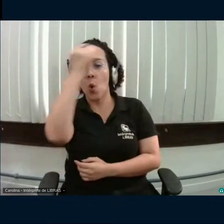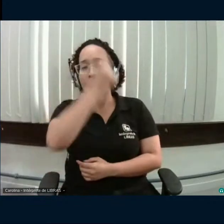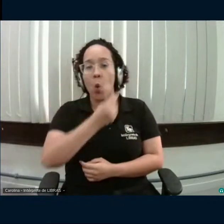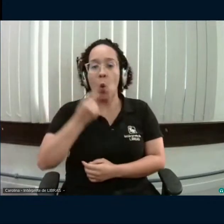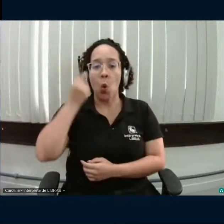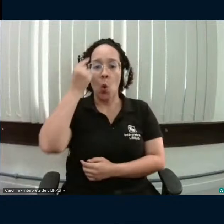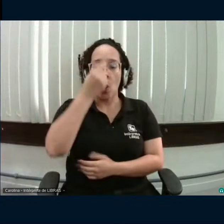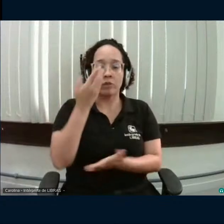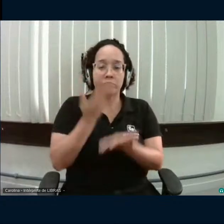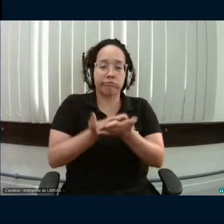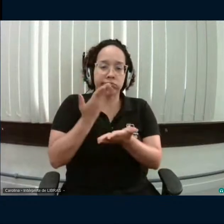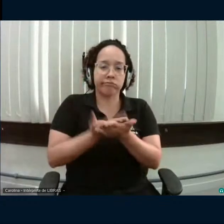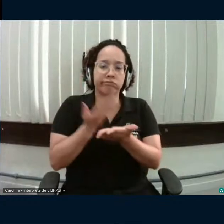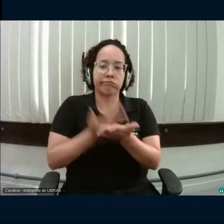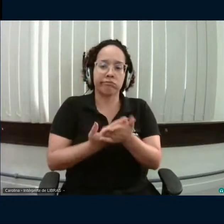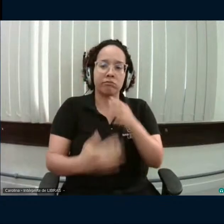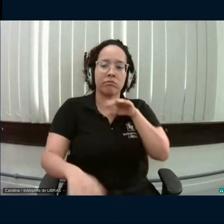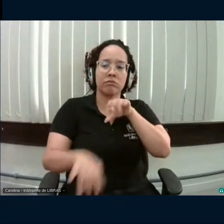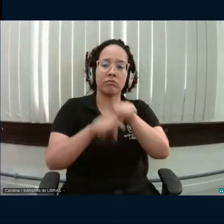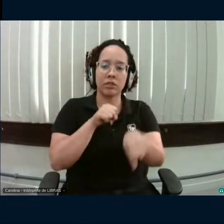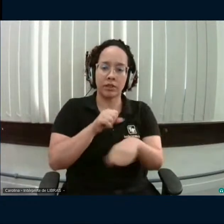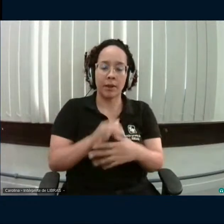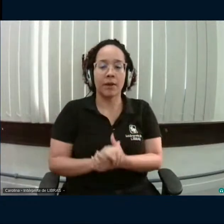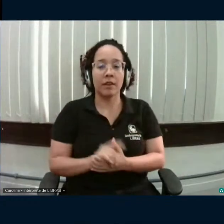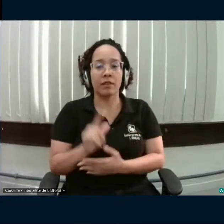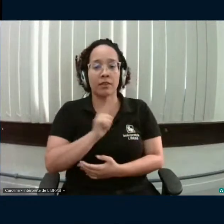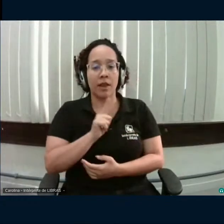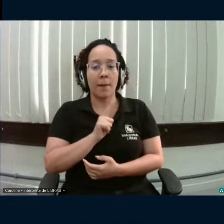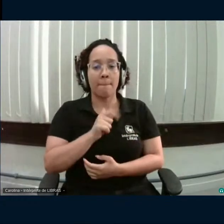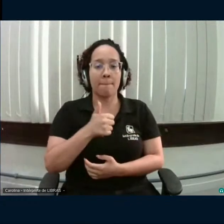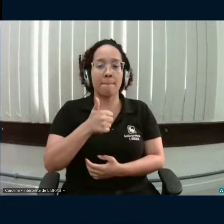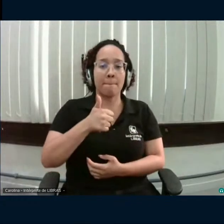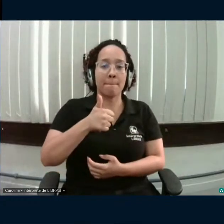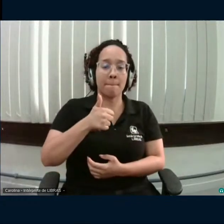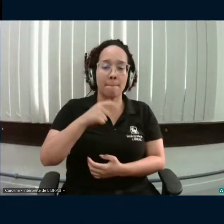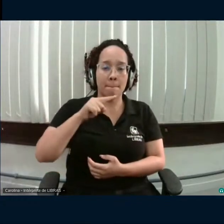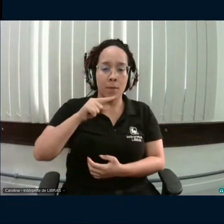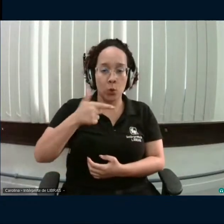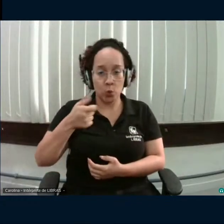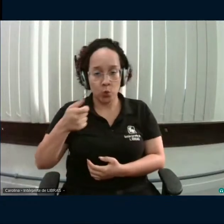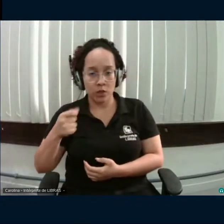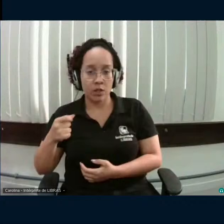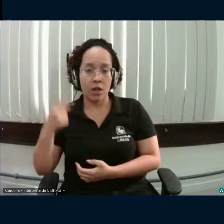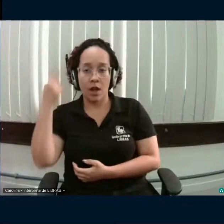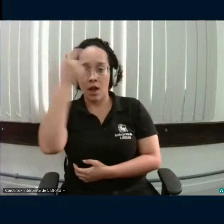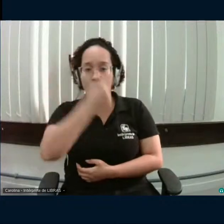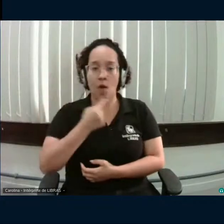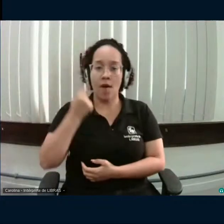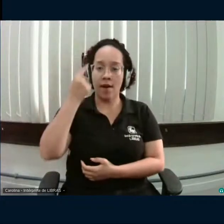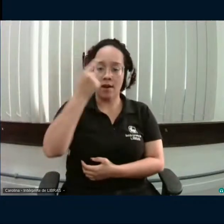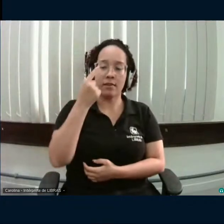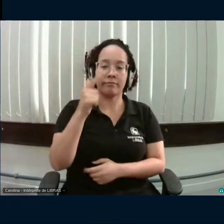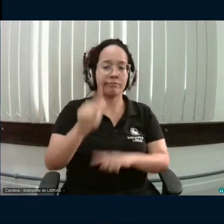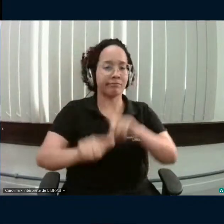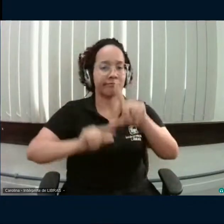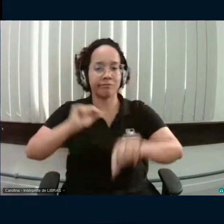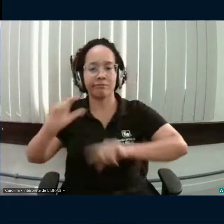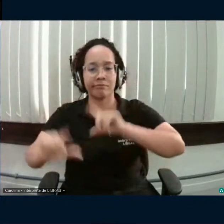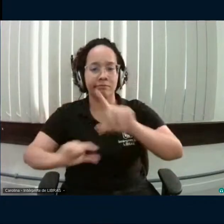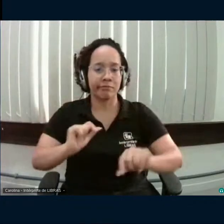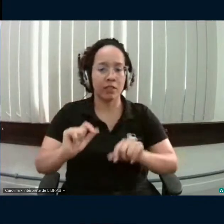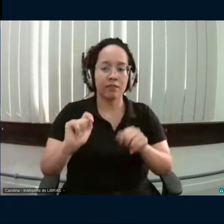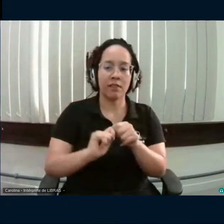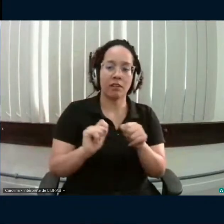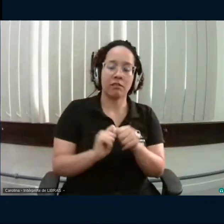vai ter lá, né, o restante da carga horária, 1.200 horas, em que um estudante faz ou uma coisa, ou outra, ou outra,